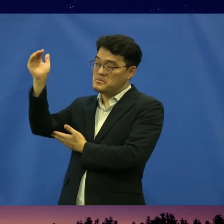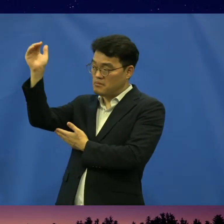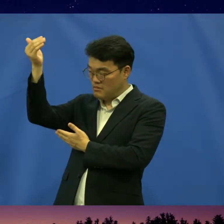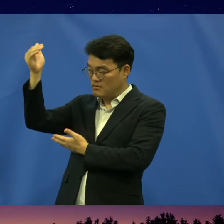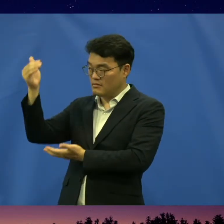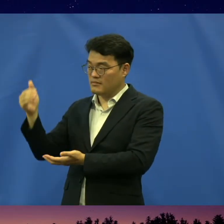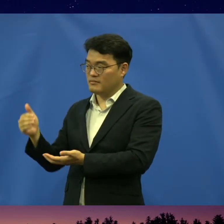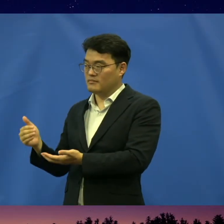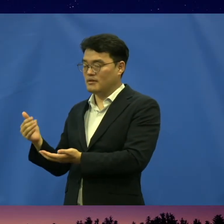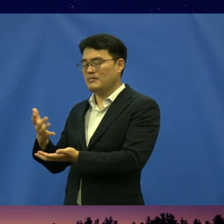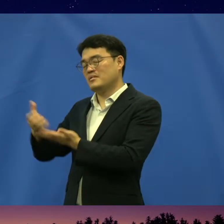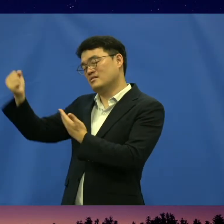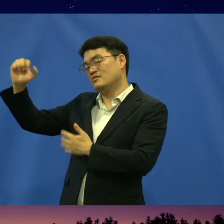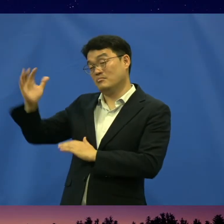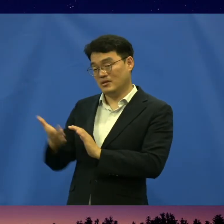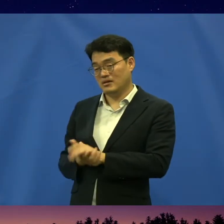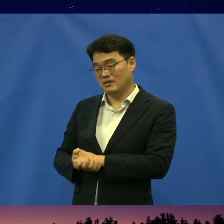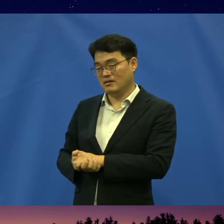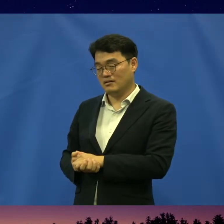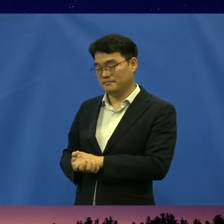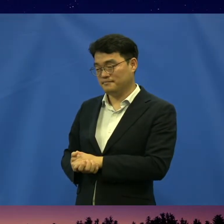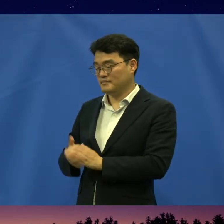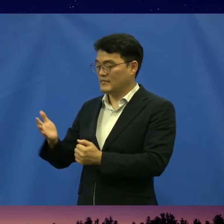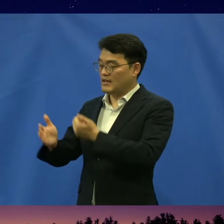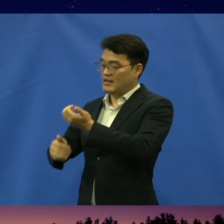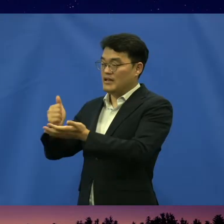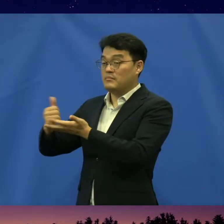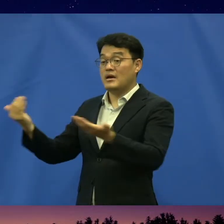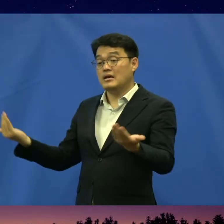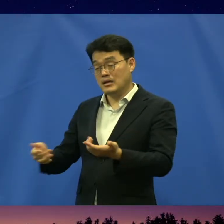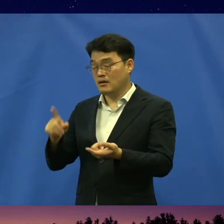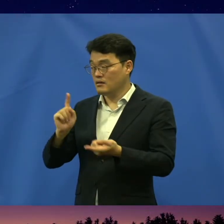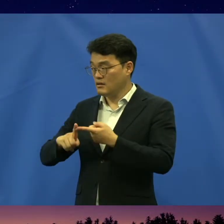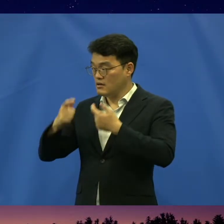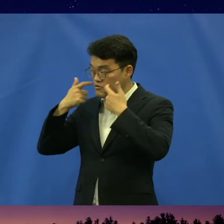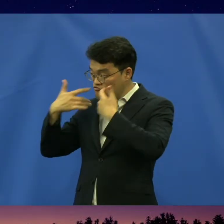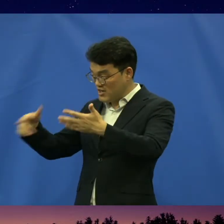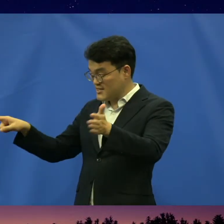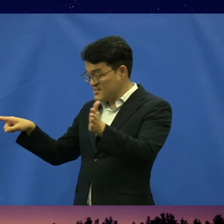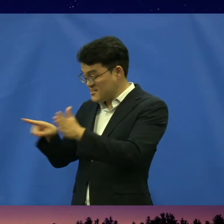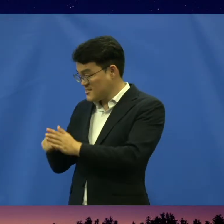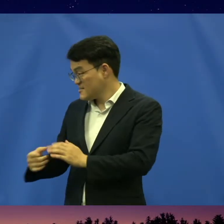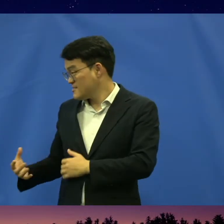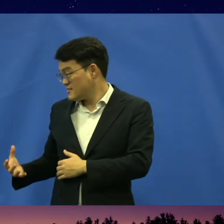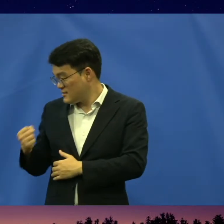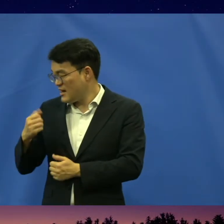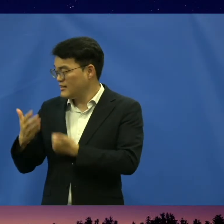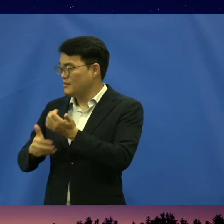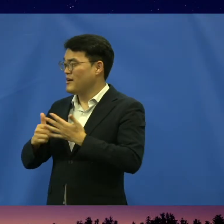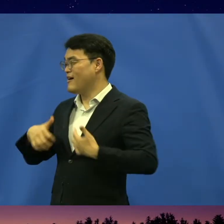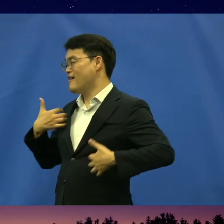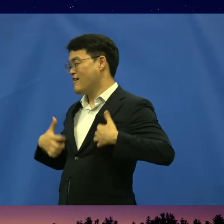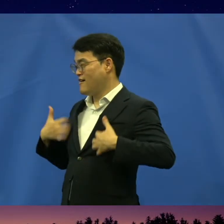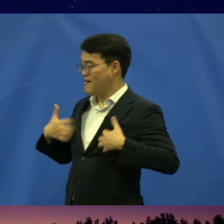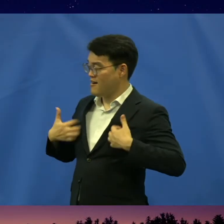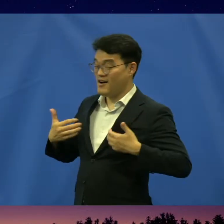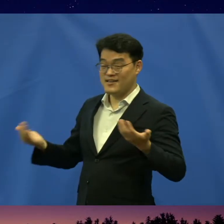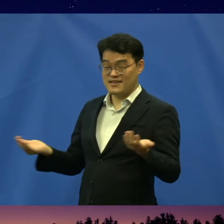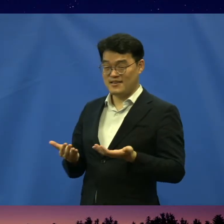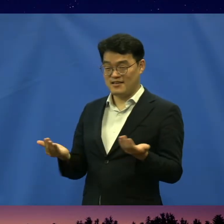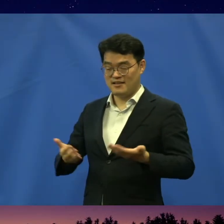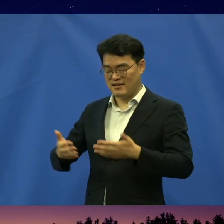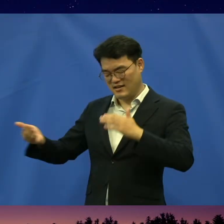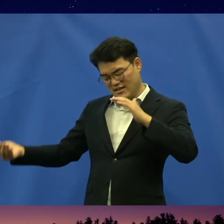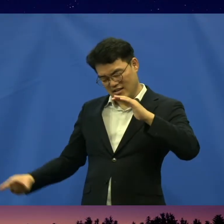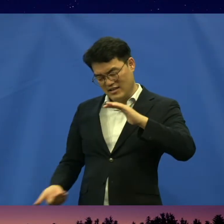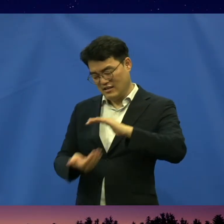끝을 보는 사람은 누굴까요? 하나님의 일이라는 확신을 가진 사람. 하나님이 기뻐하시는 일, 그 일을 이루기